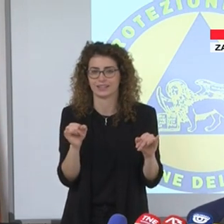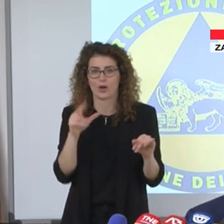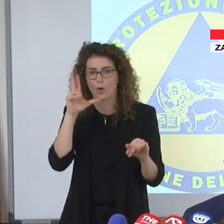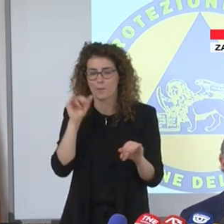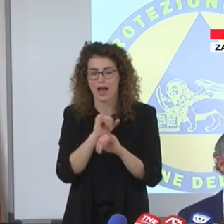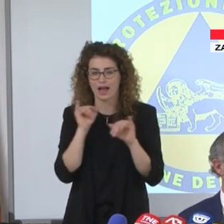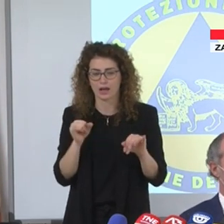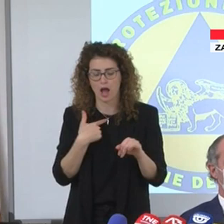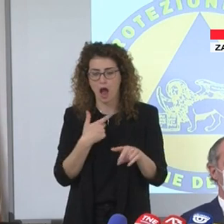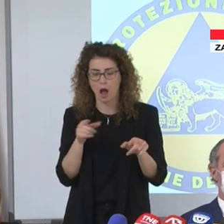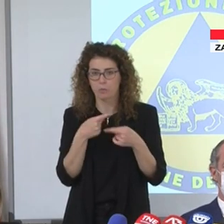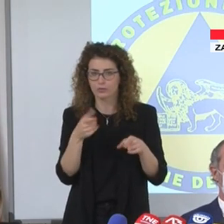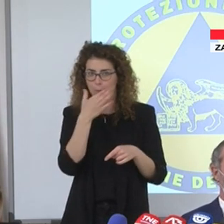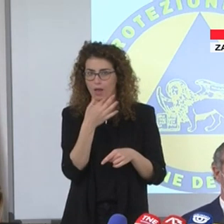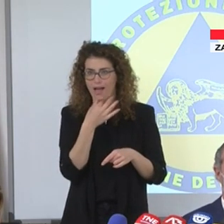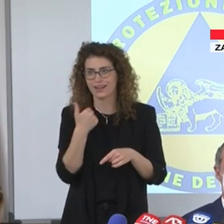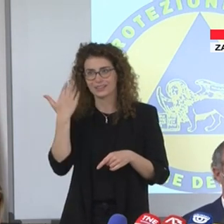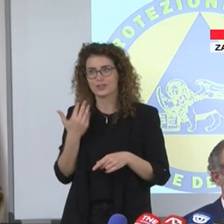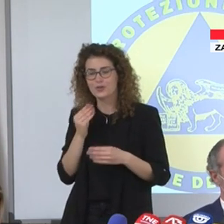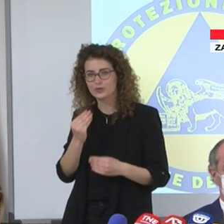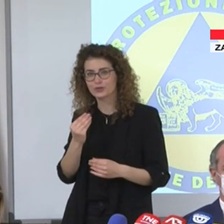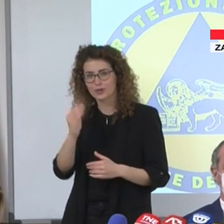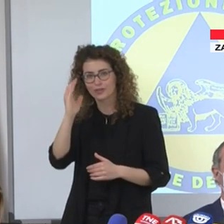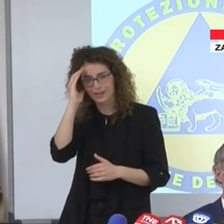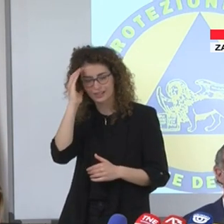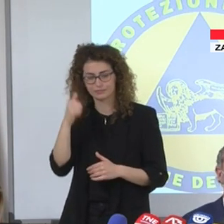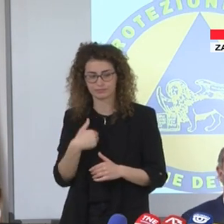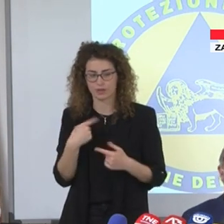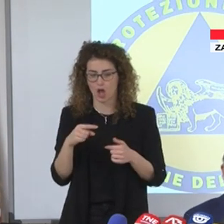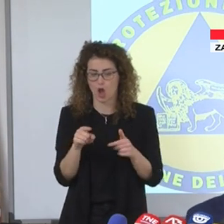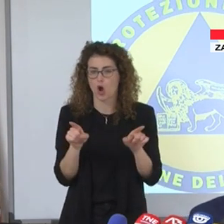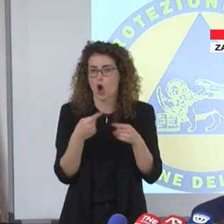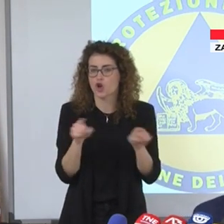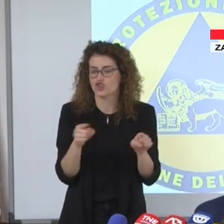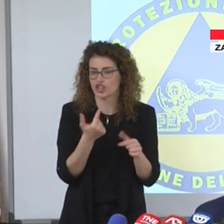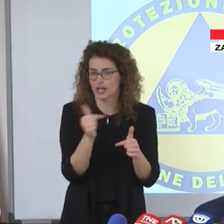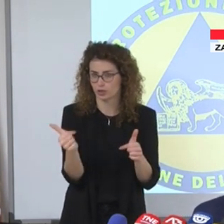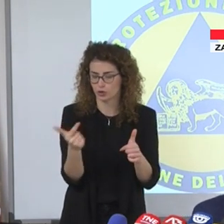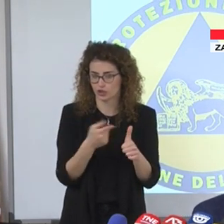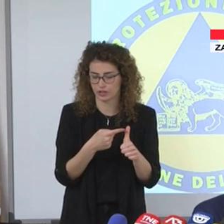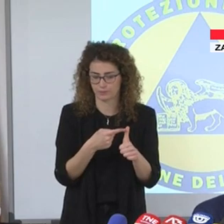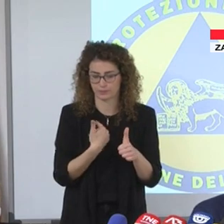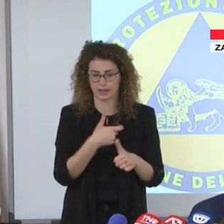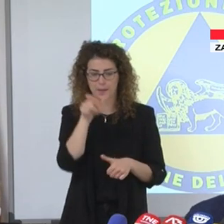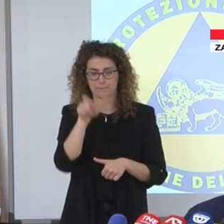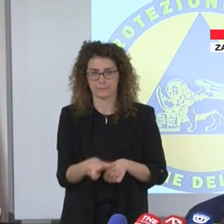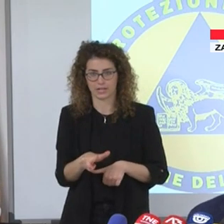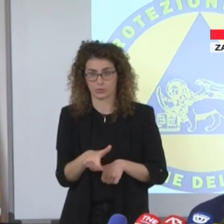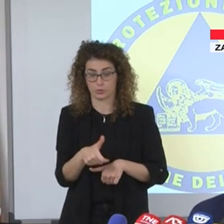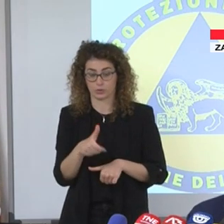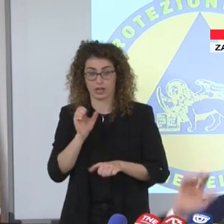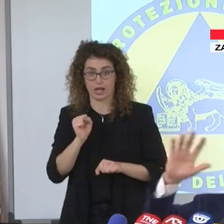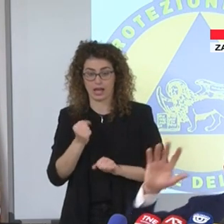mia giovinezza. Allora voi capite, non hanno fatto il concerto, eh? E addirittura quello che avrebbe scritto il post, dice, non si